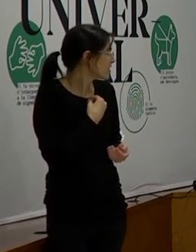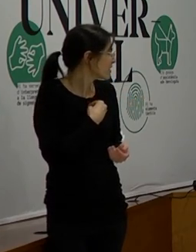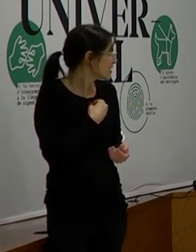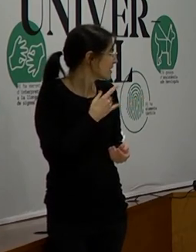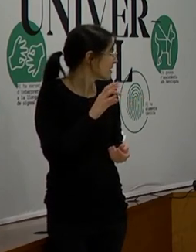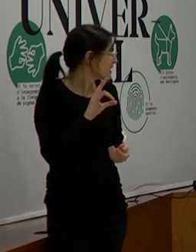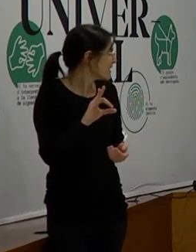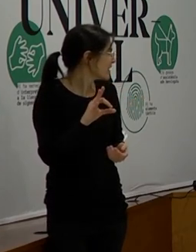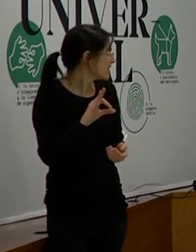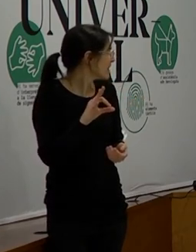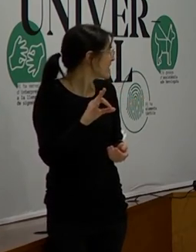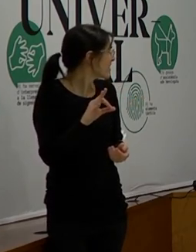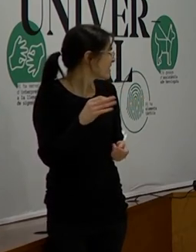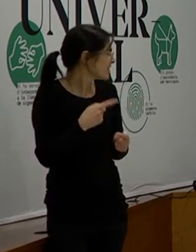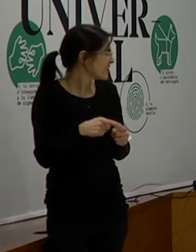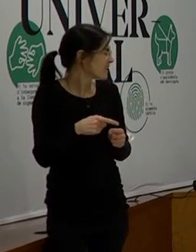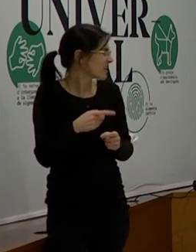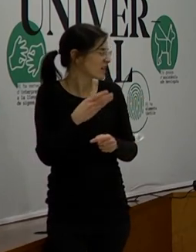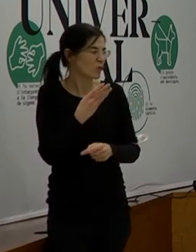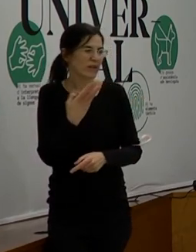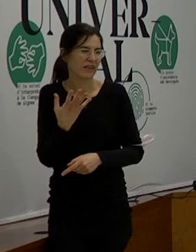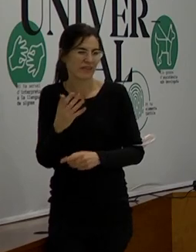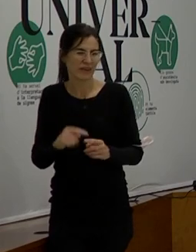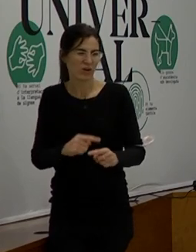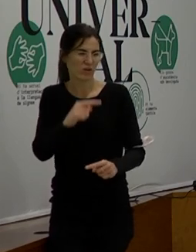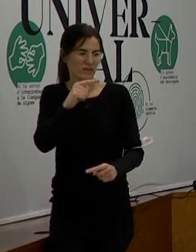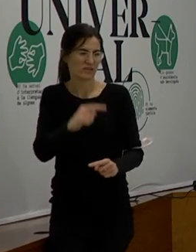parece que esté a 45. Ah, vale.